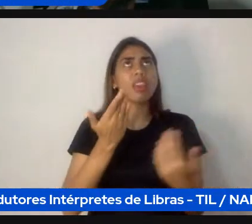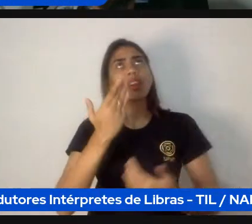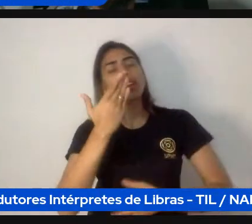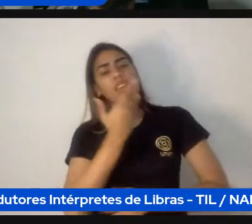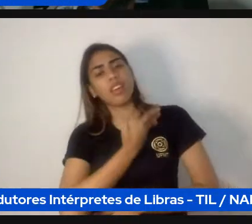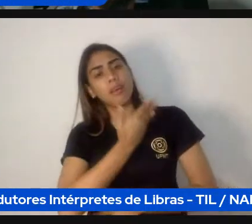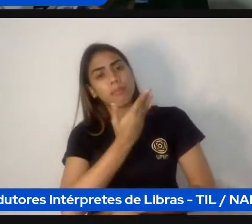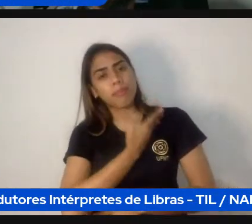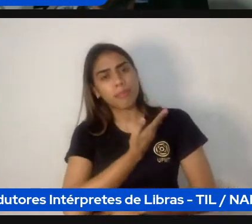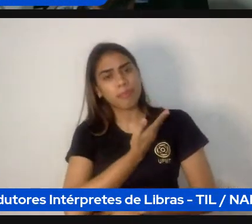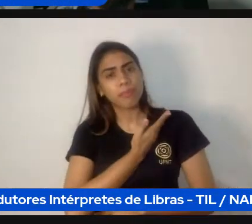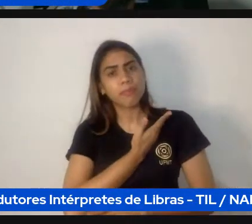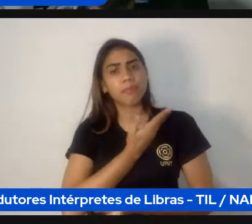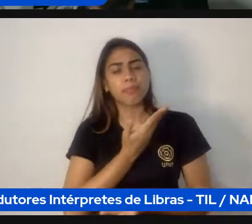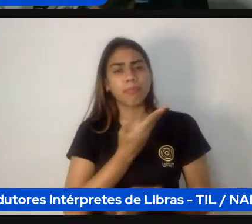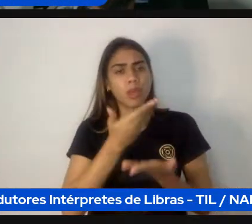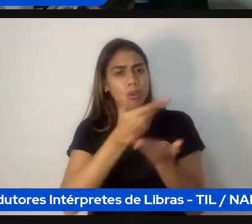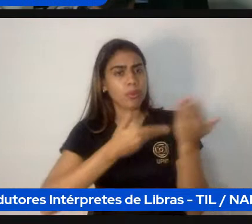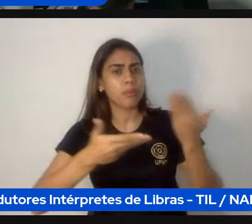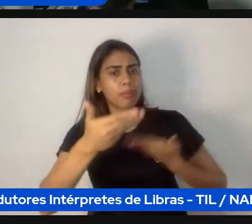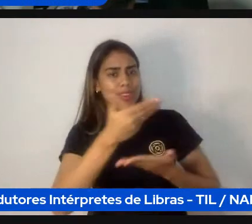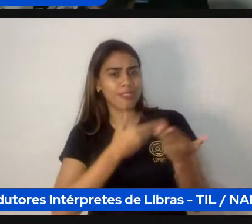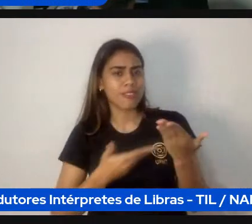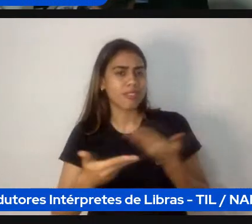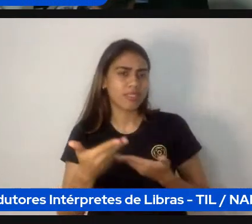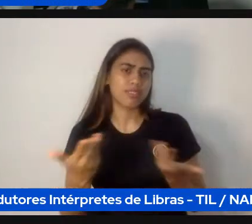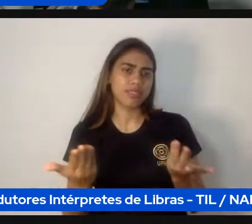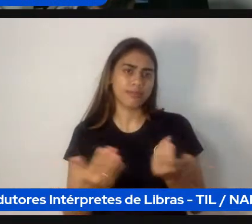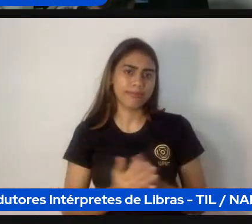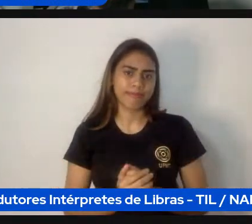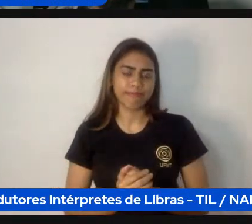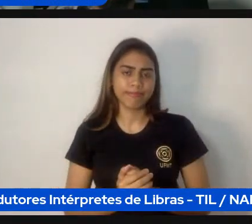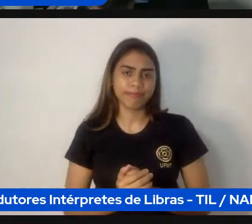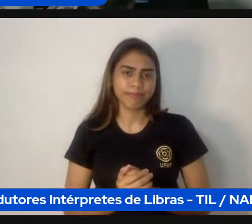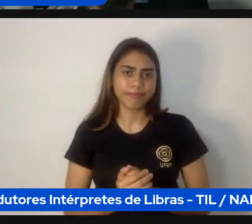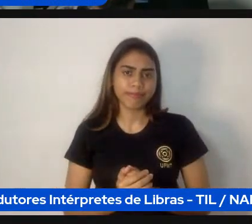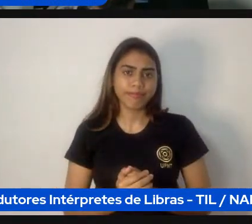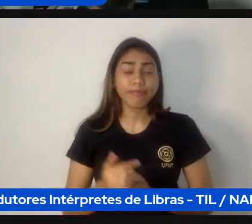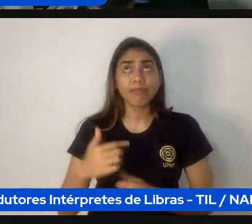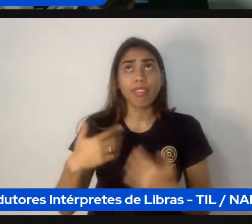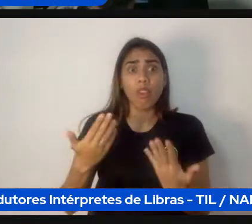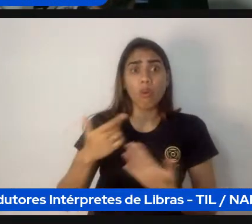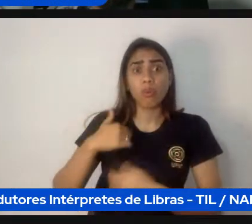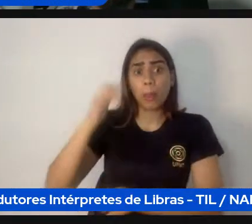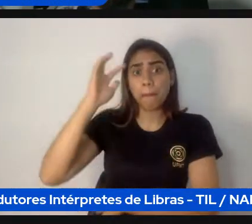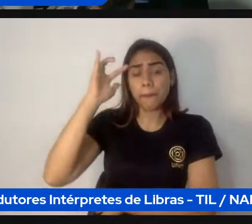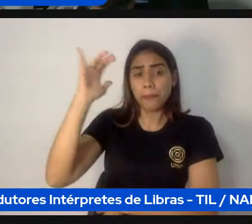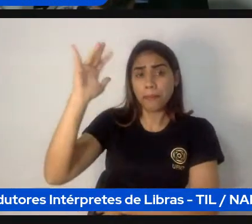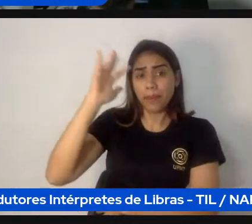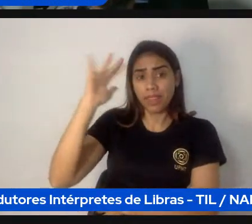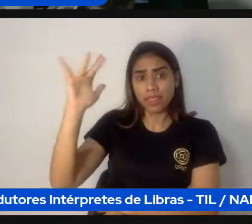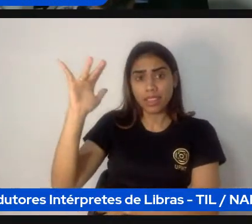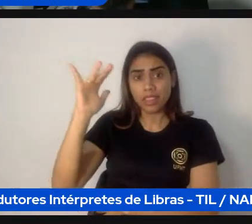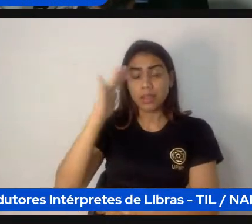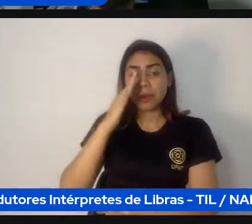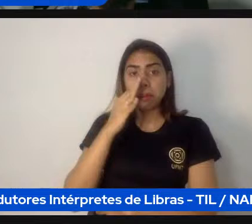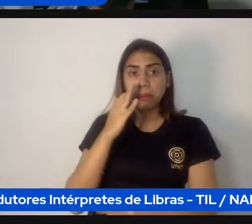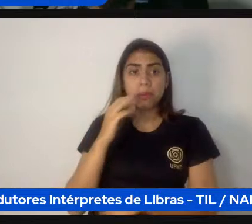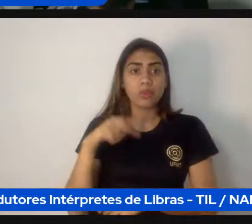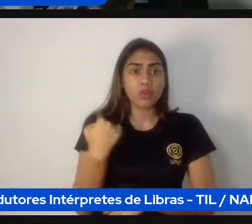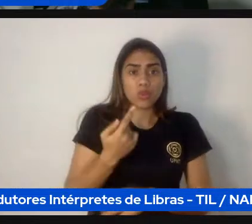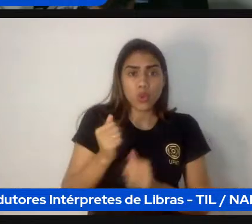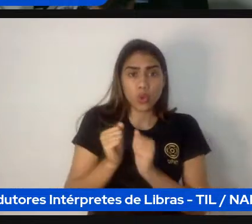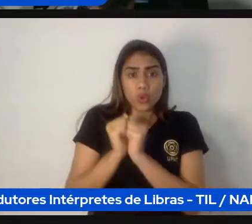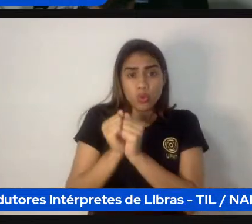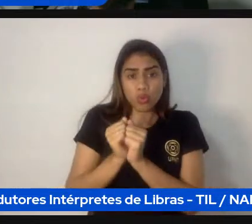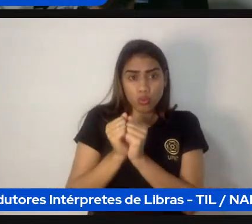aí nesse espaço, né? Então, acho que isso me faz, né, pensar que a gente está junto, mas não estamos convivendo,